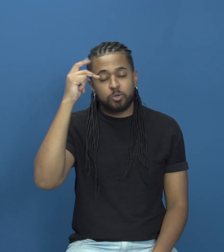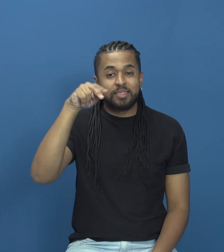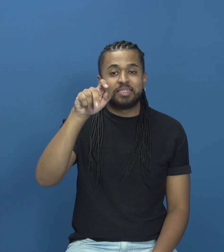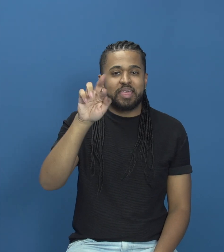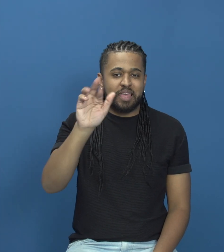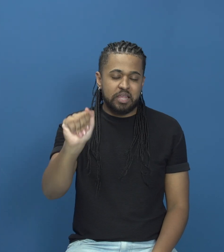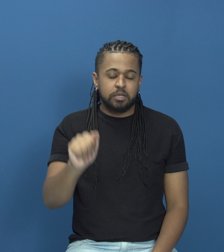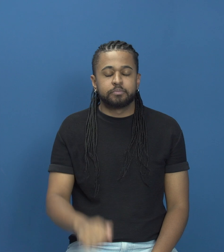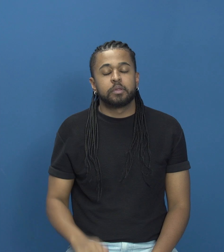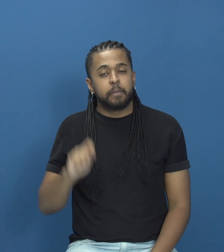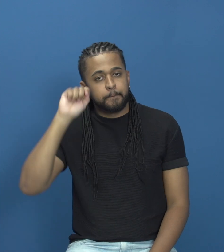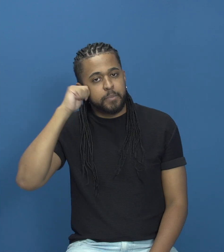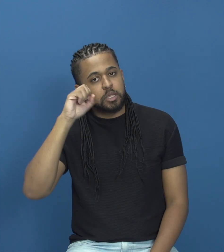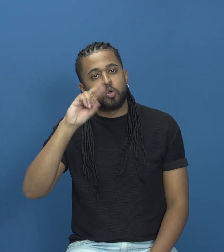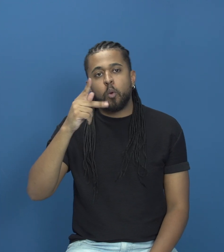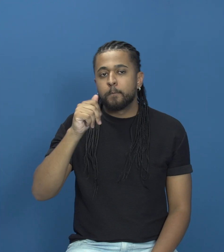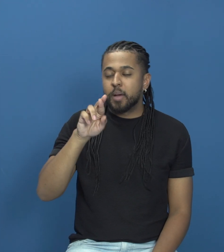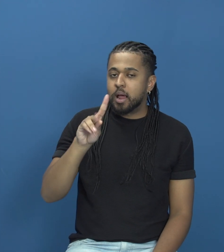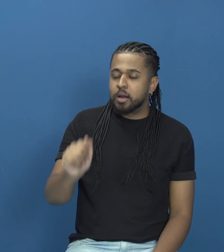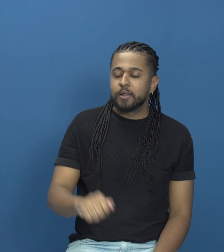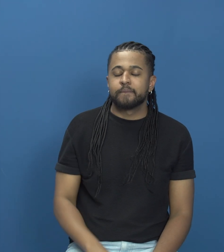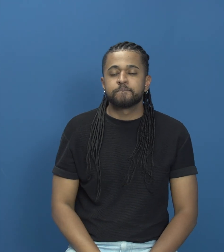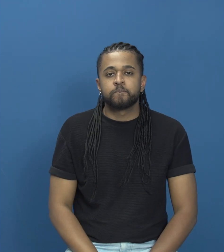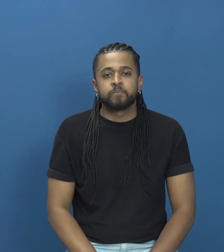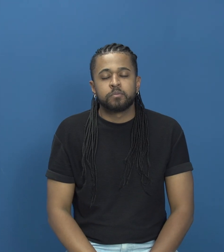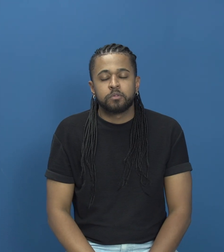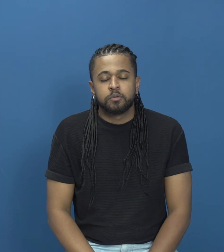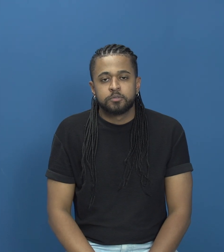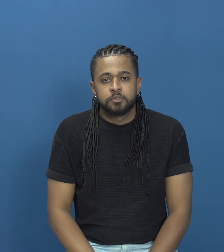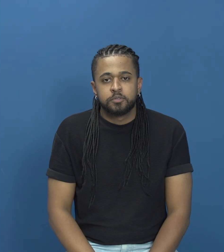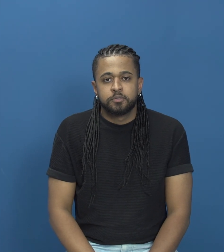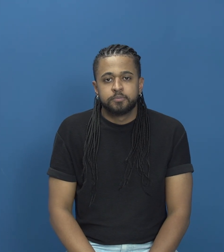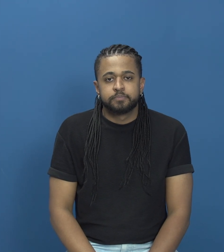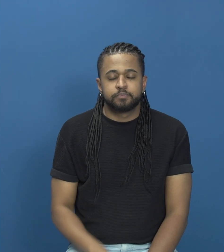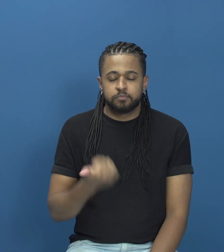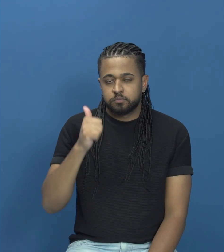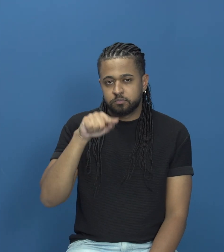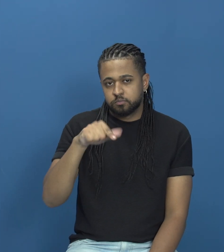negra, abre parênteses, preta ou parda, fecha parênteses.